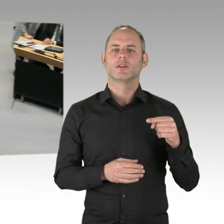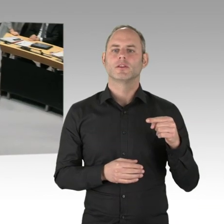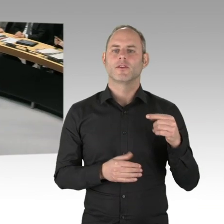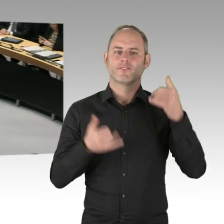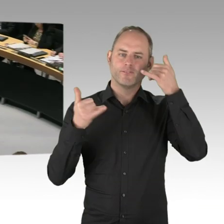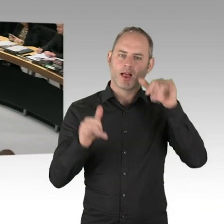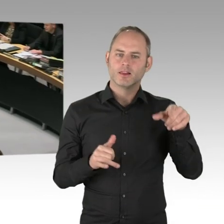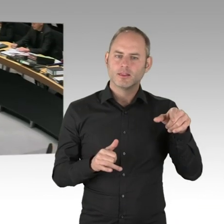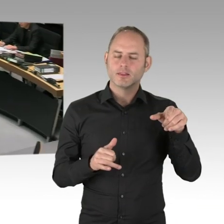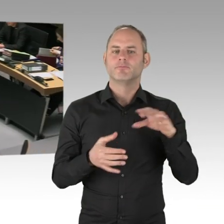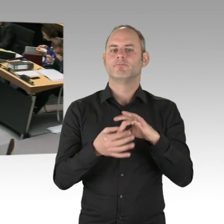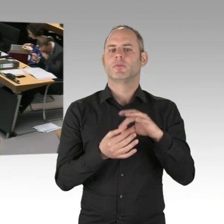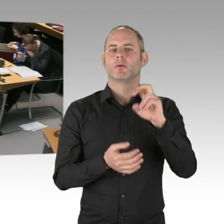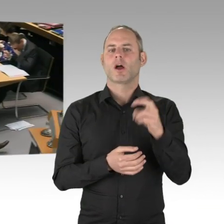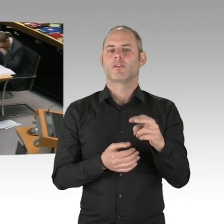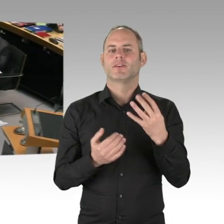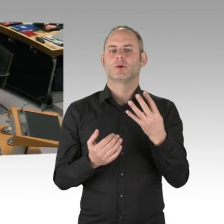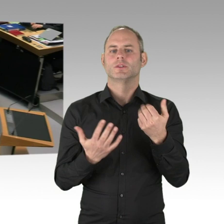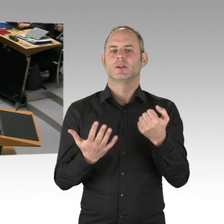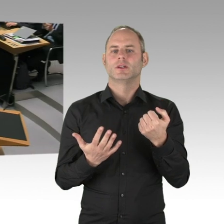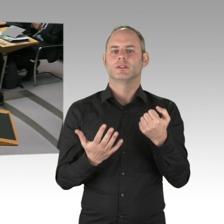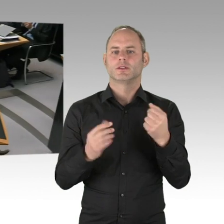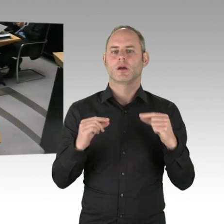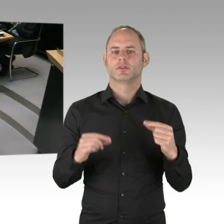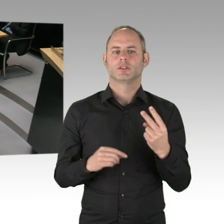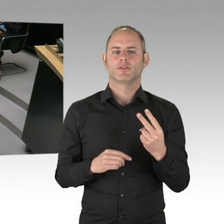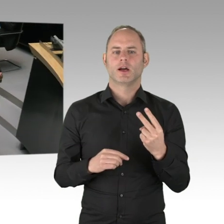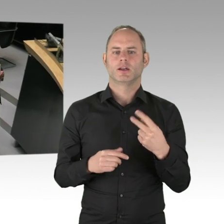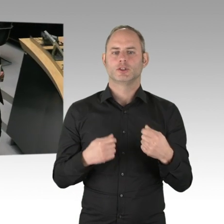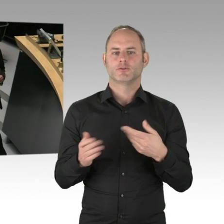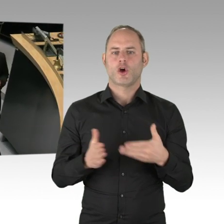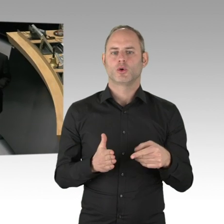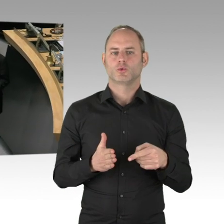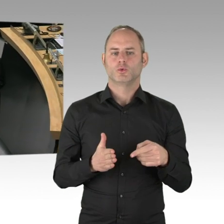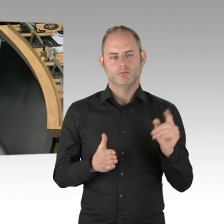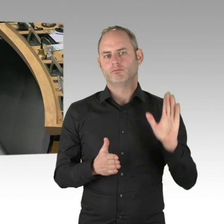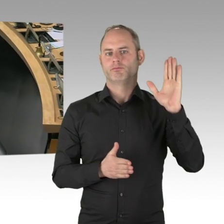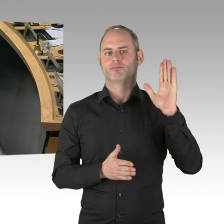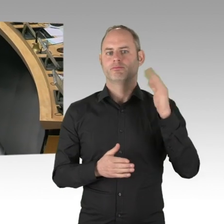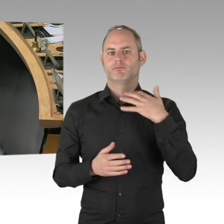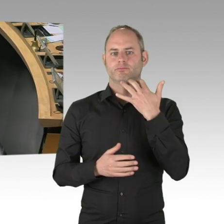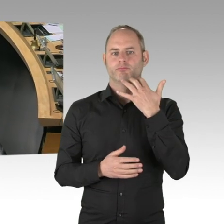angemeldet. Die Redezeit beträgt bis zu 3 Minuten. Herr Abgeordneter, Sie haben das Wort.